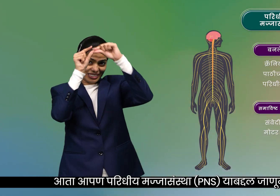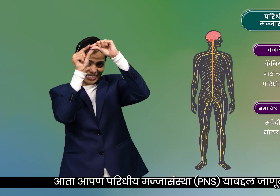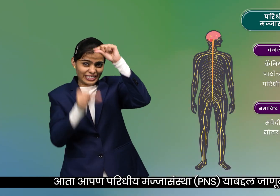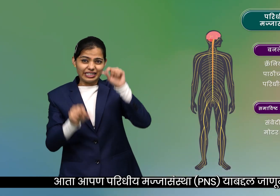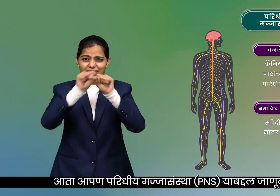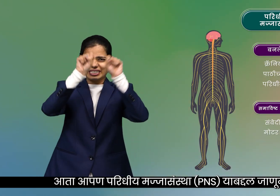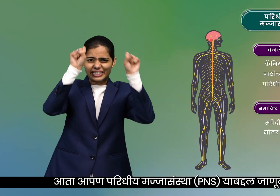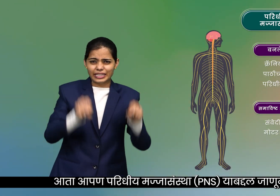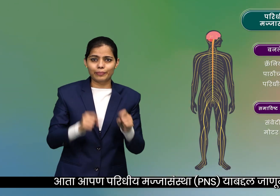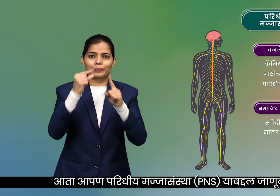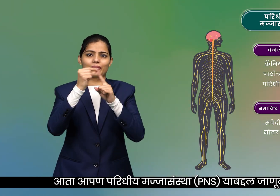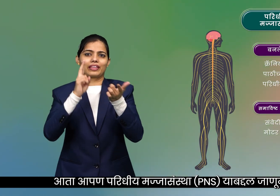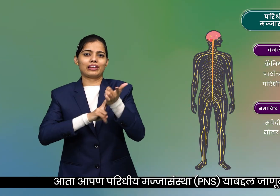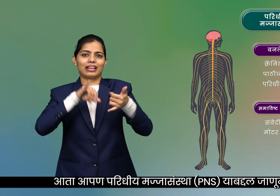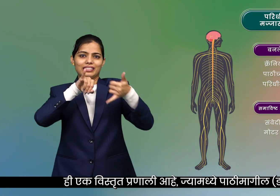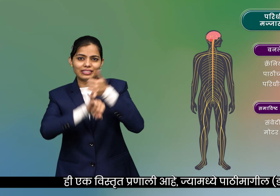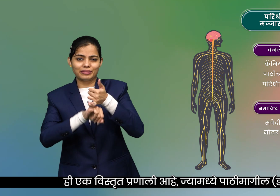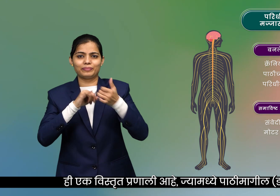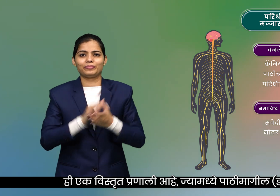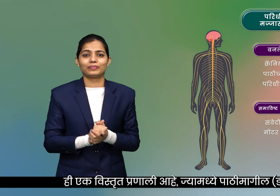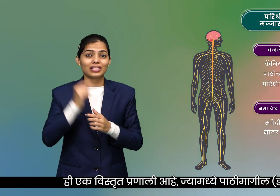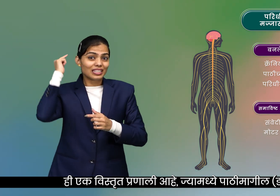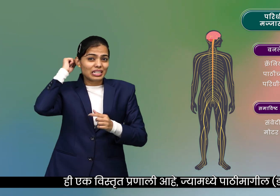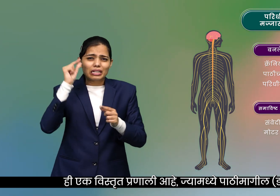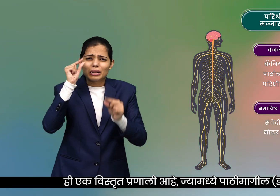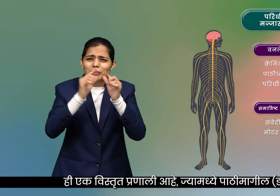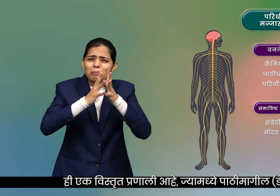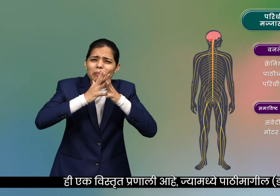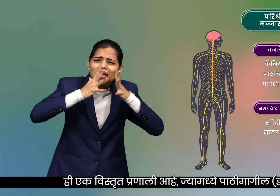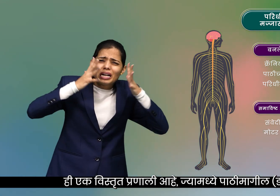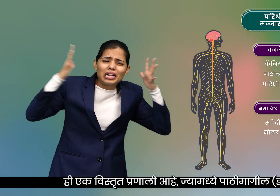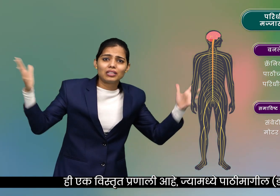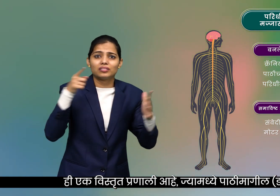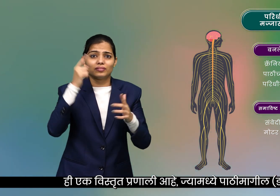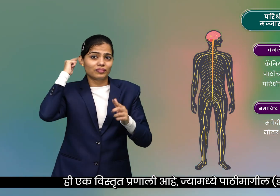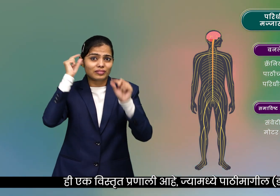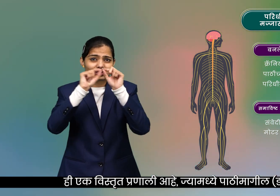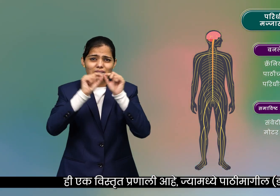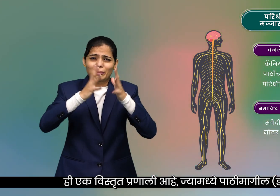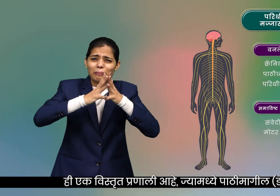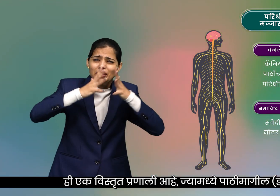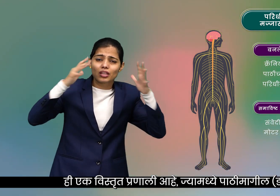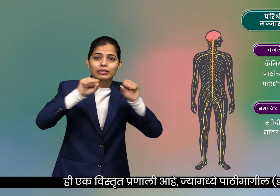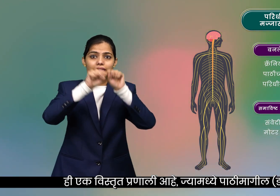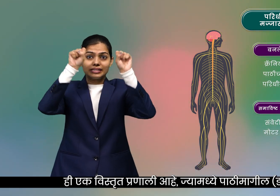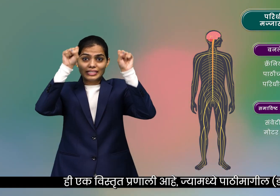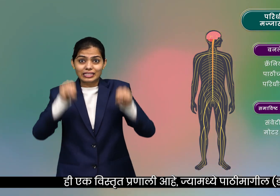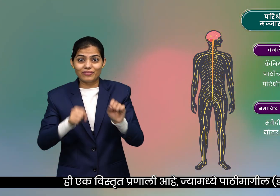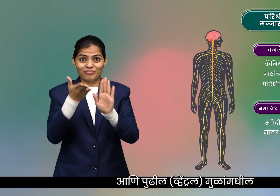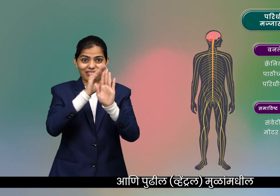PNS याबद्दल जाणून घेऊया. ही एक विस्तृत प्रणाली आहे ज्यामध्ये पाठीमागील डॉर्सल आणि